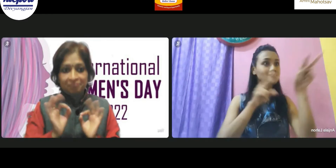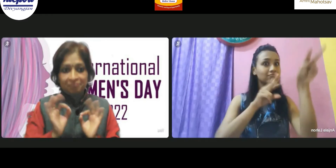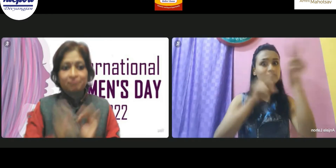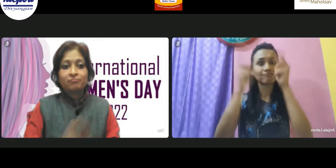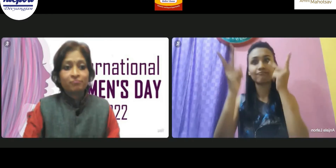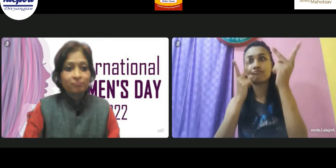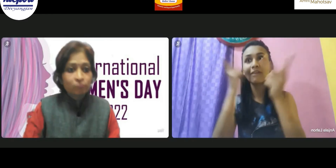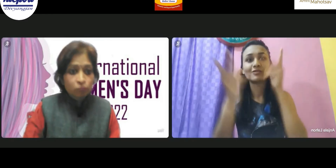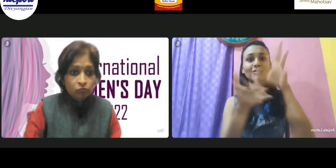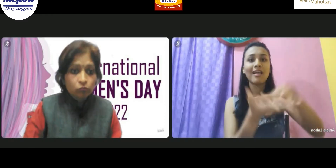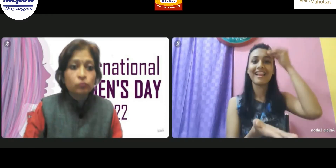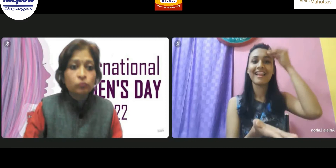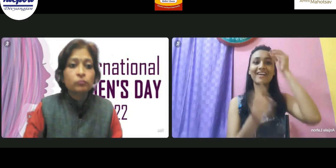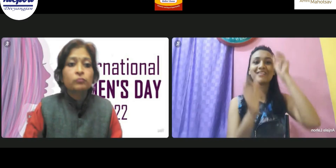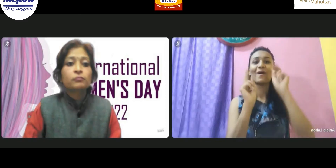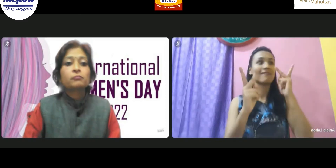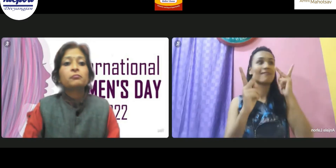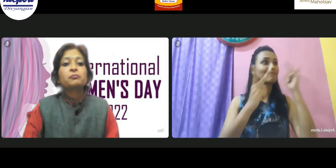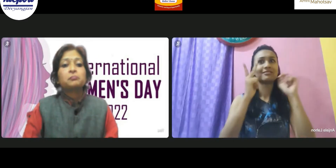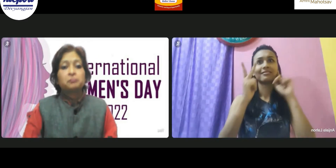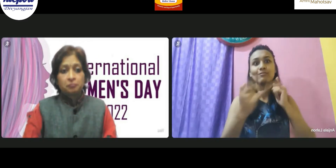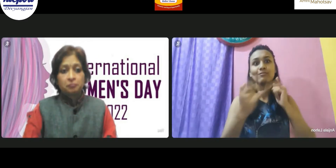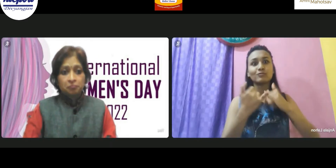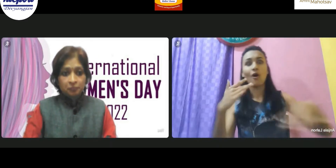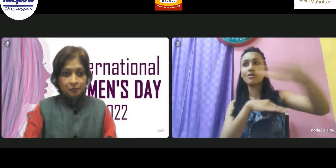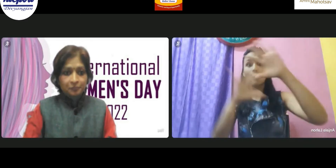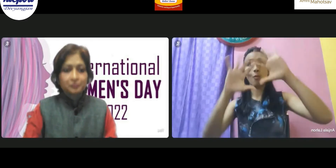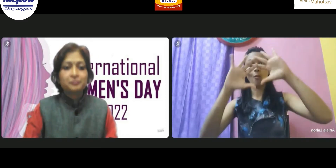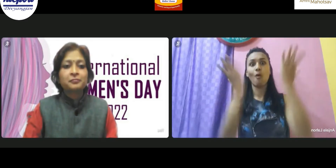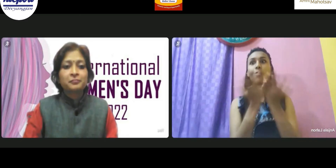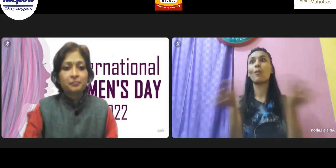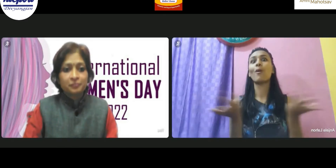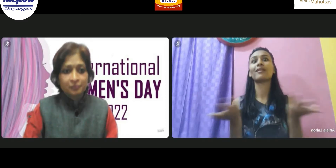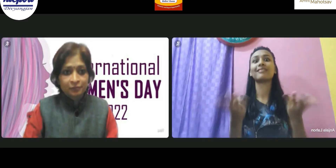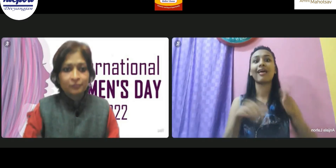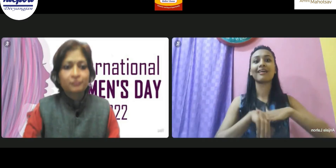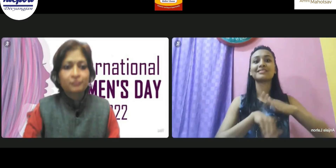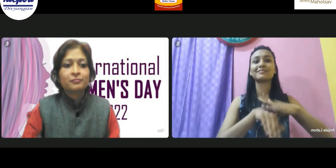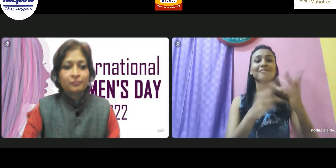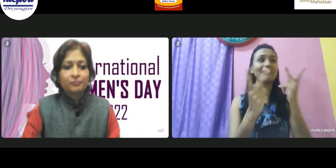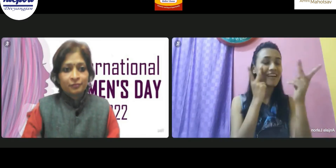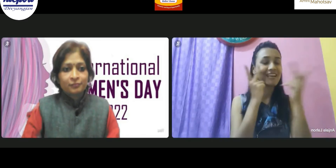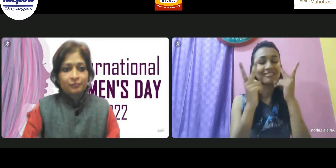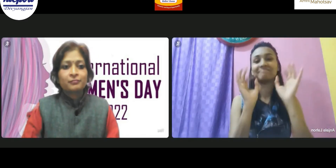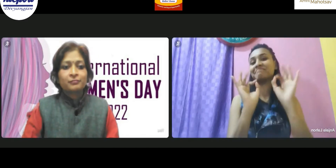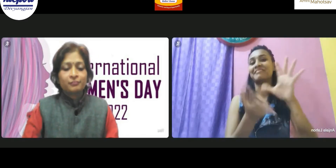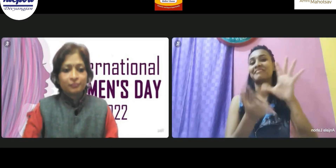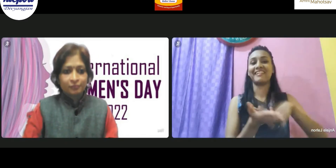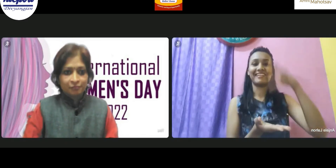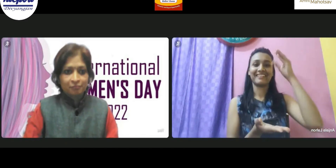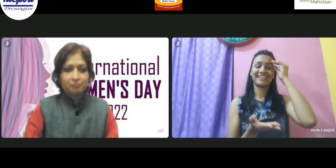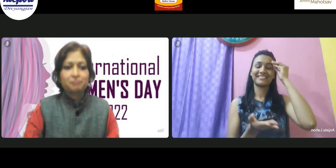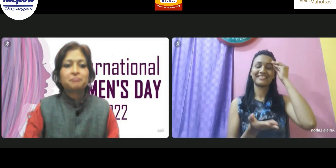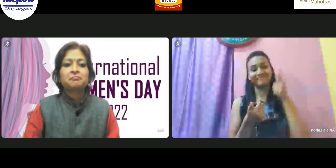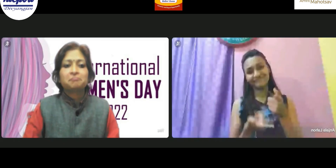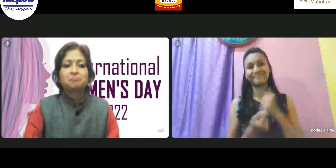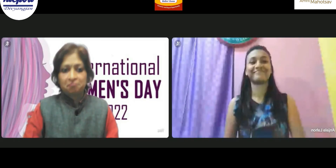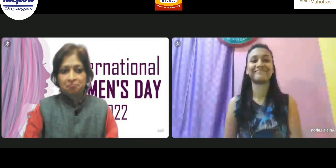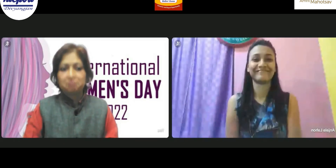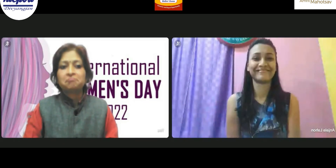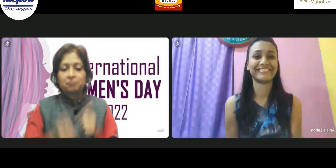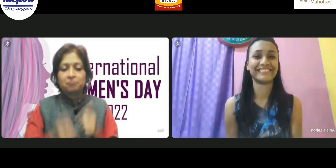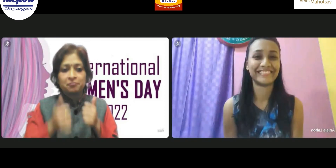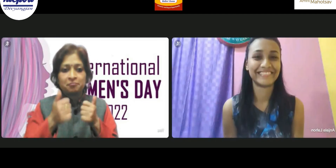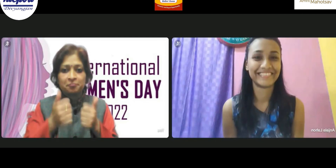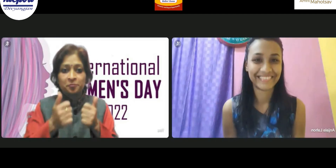नहीं, लेकिन मैंने वहां देखकर इतनी सारी चीजें सीखी सबके साथ में, कि ग्लोबली किस तरह से चीजें इतनी अच्छी होती